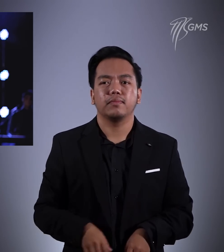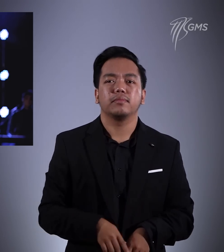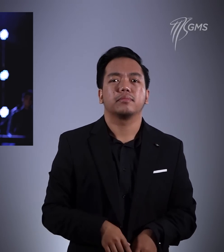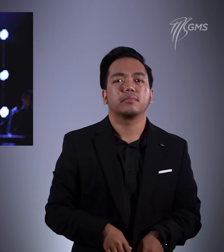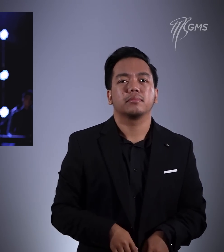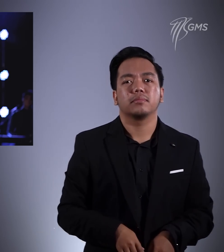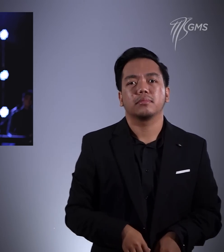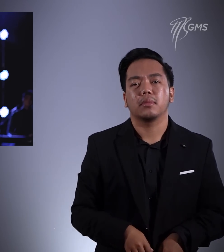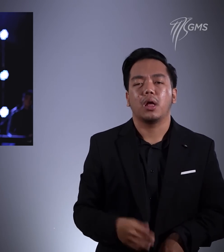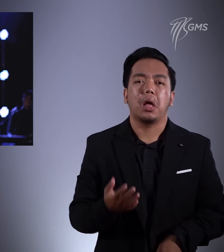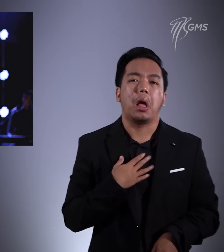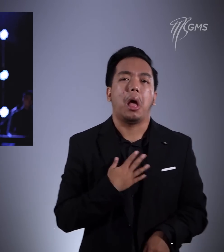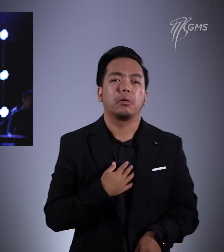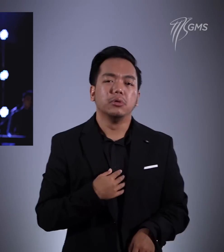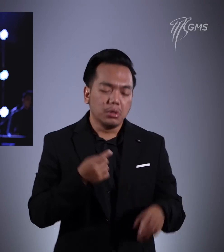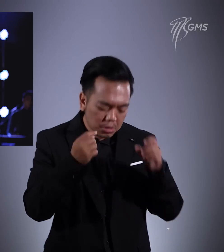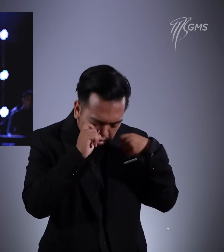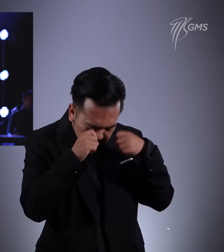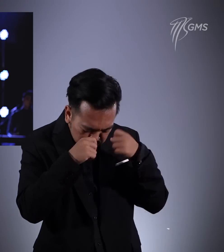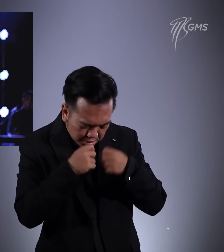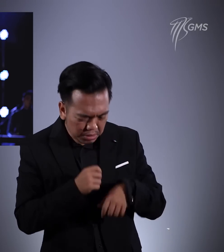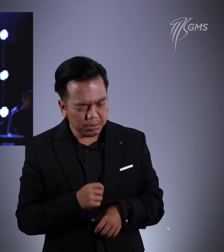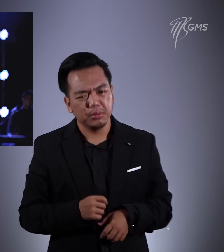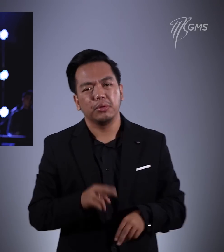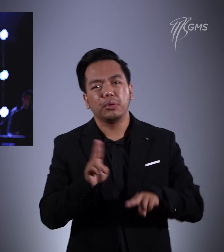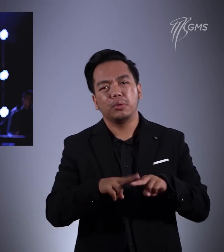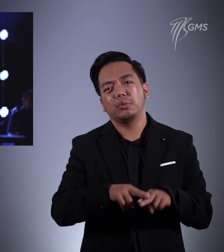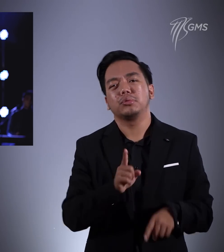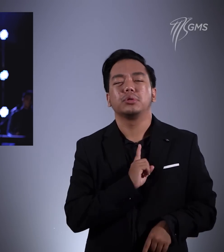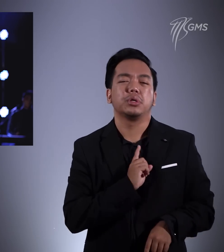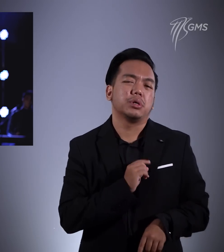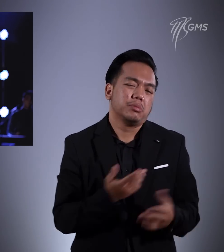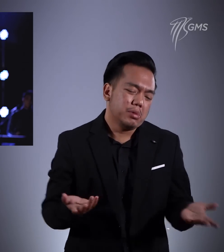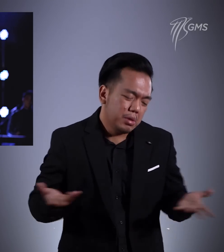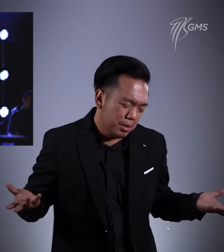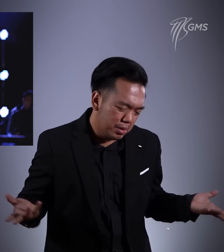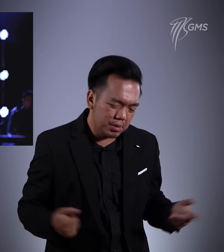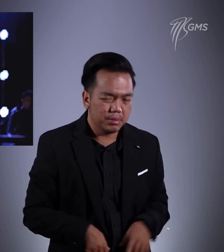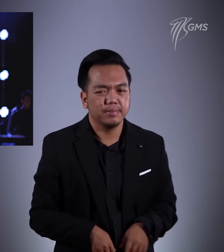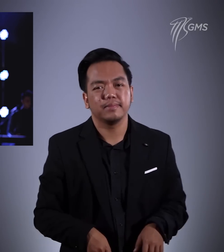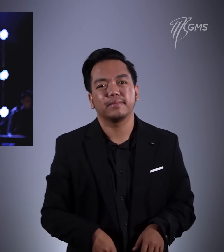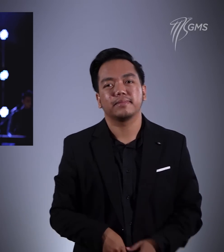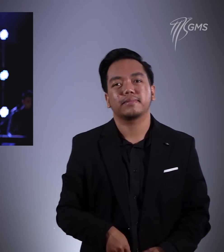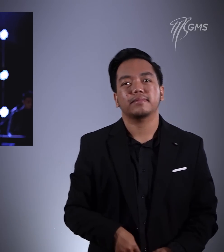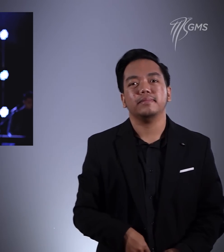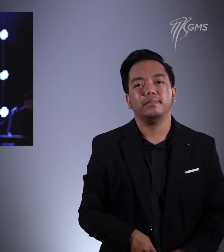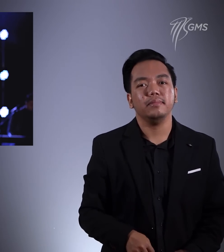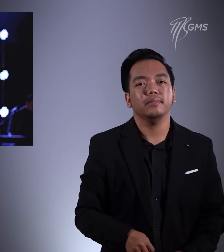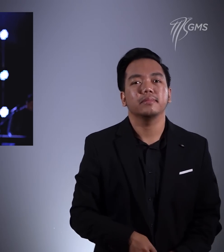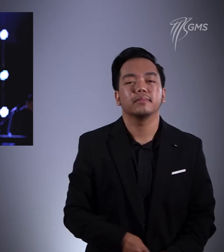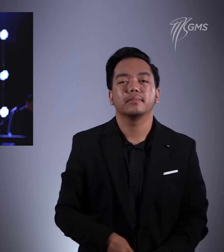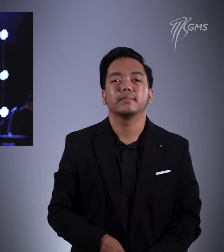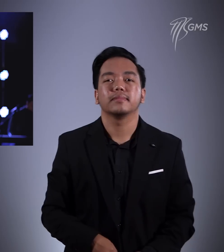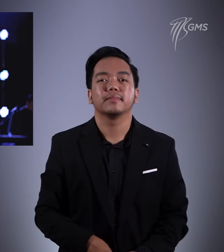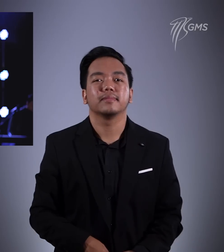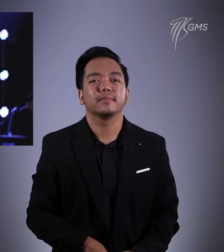Aku sedih, duduk sendiri, ambil tali, dan mau bunuh diri. Lagu apaan itu? Waktu saya kecil sering dengar waktu di sekolah. Itu salah